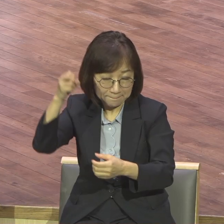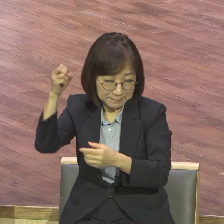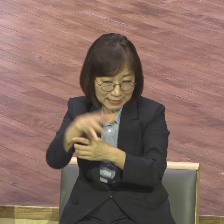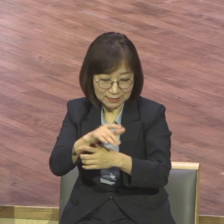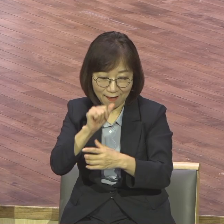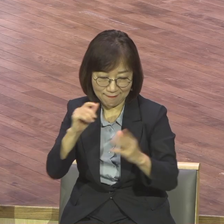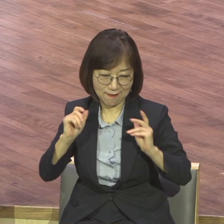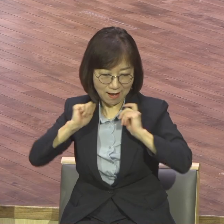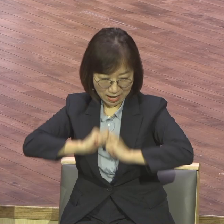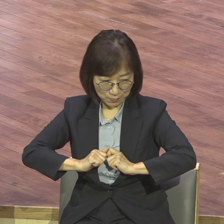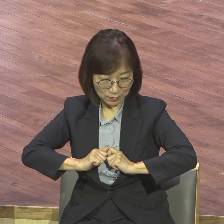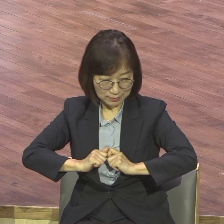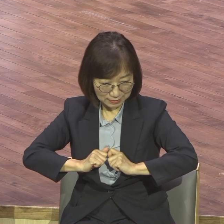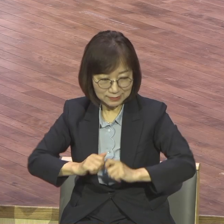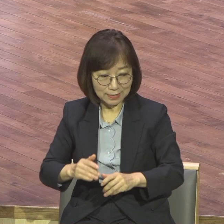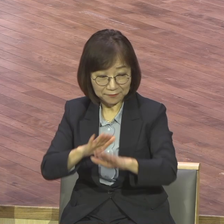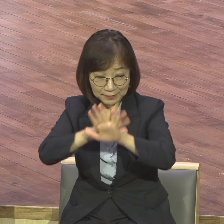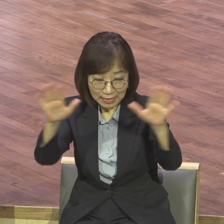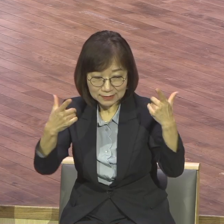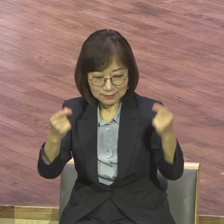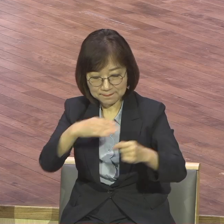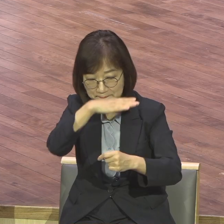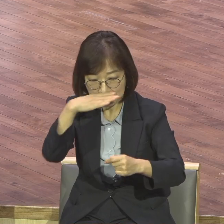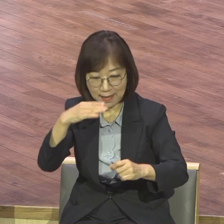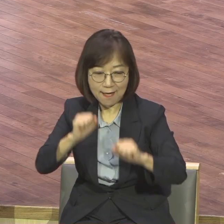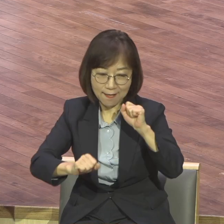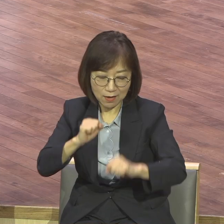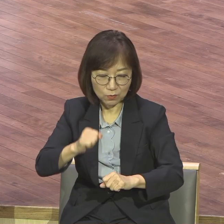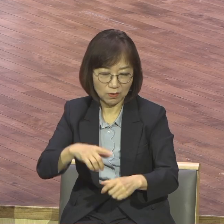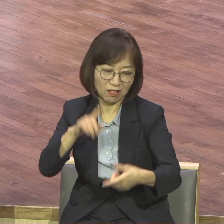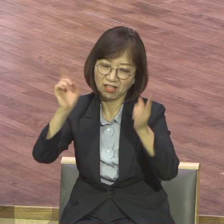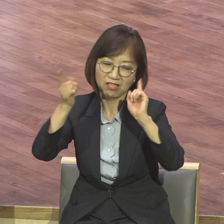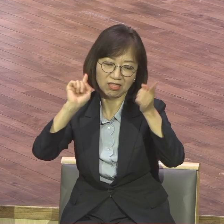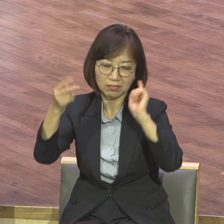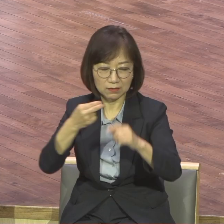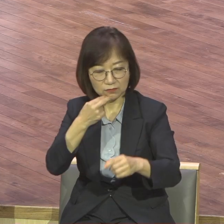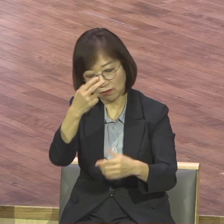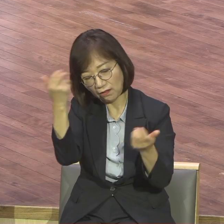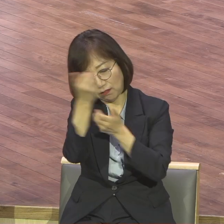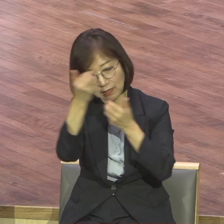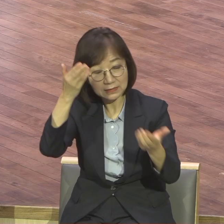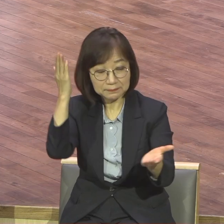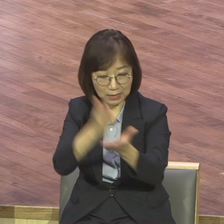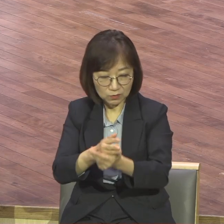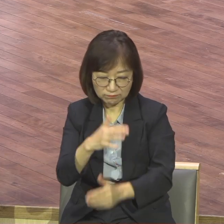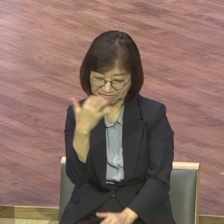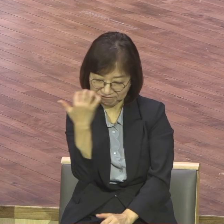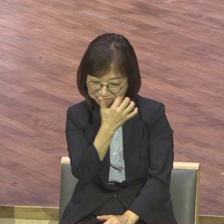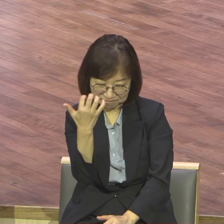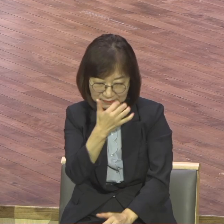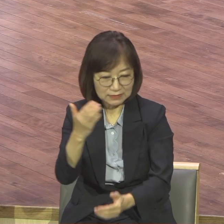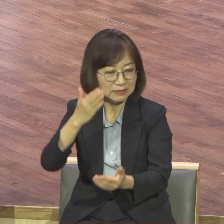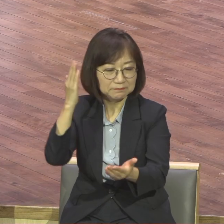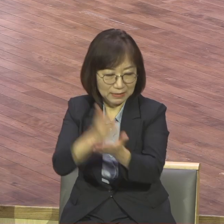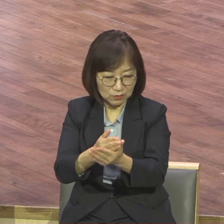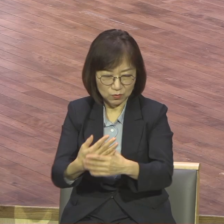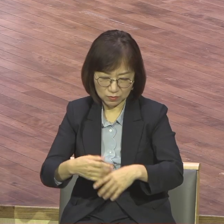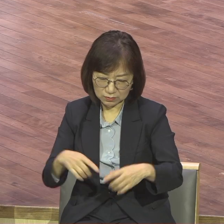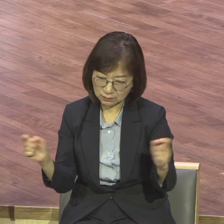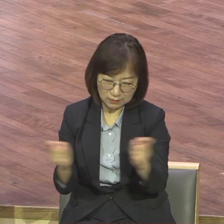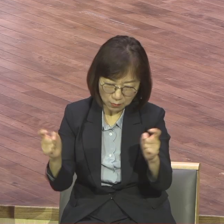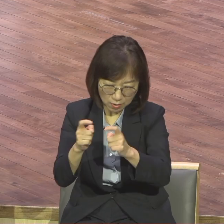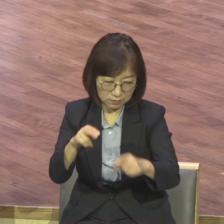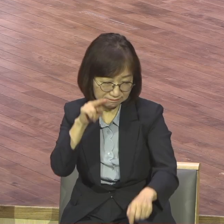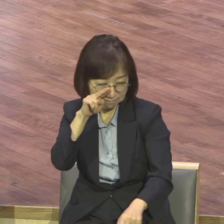입자. 낮에와 같이 단정히 행하고 방탕하거나 술 취하지 말며 음란하거나 호색하지 말며